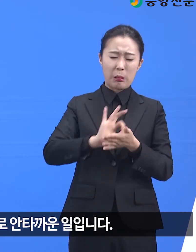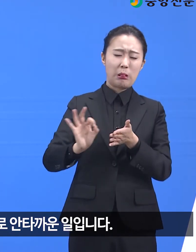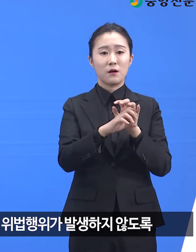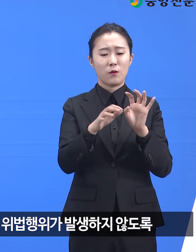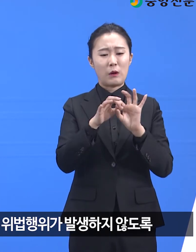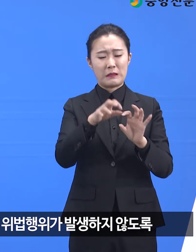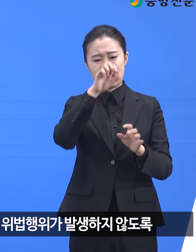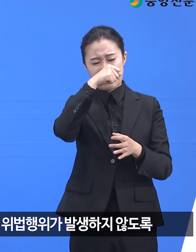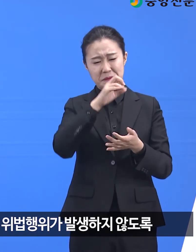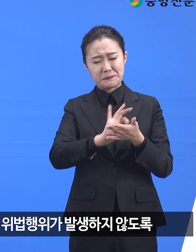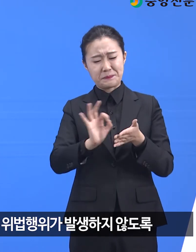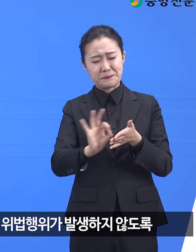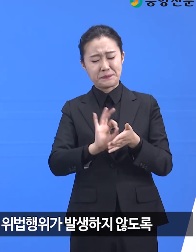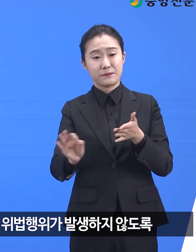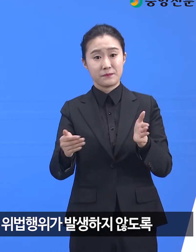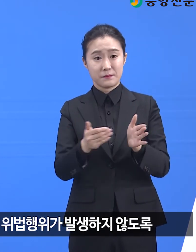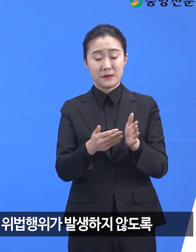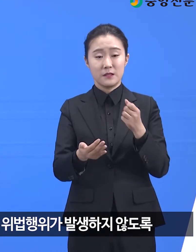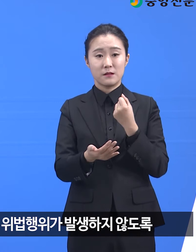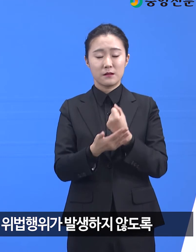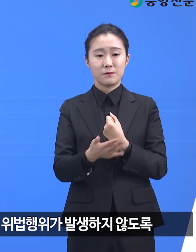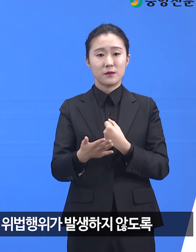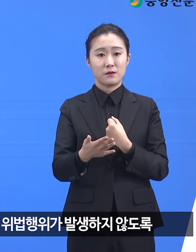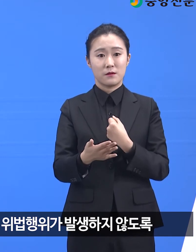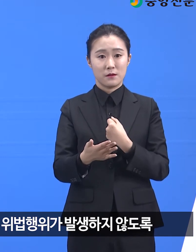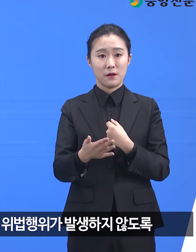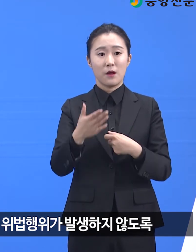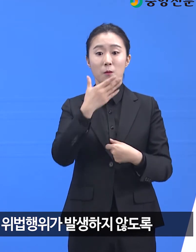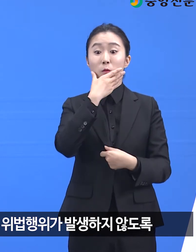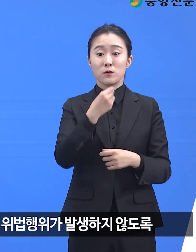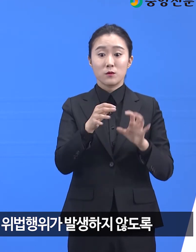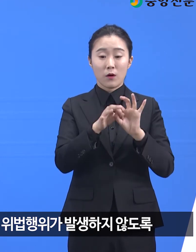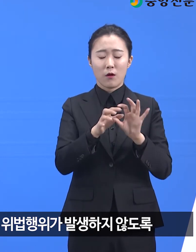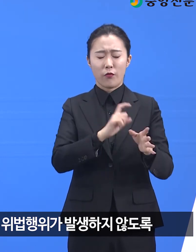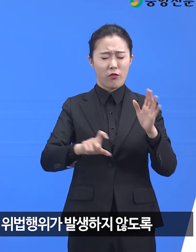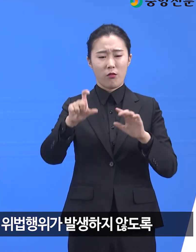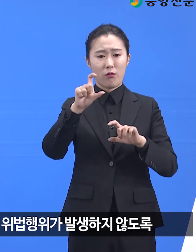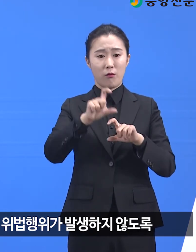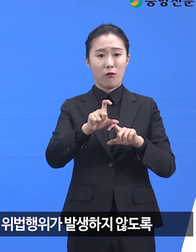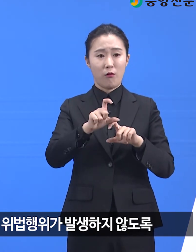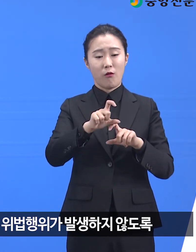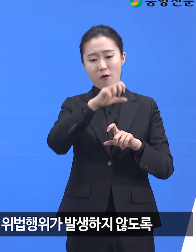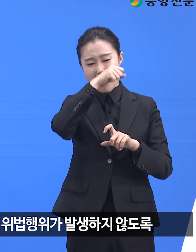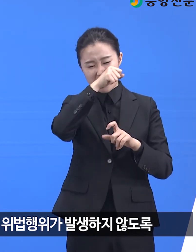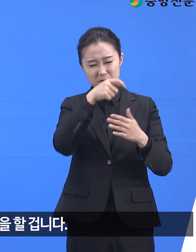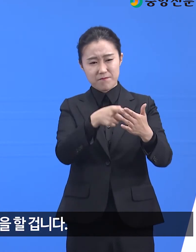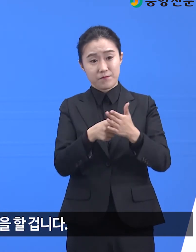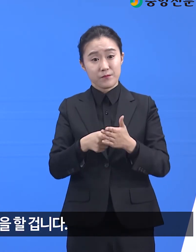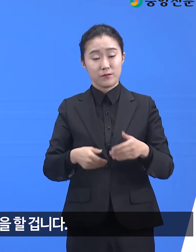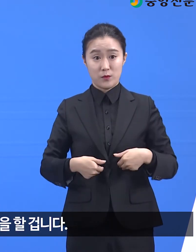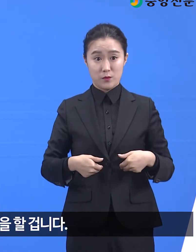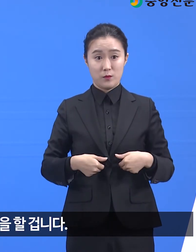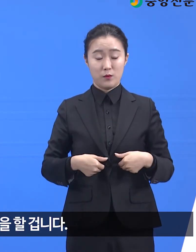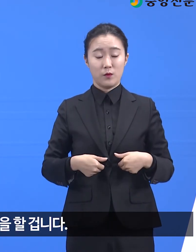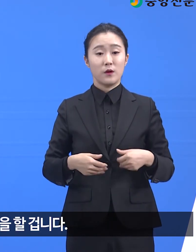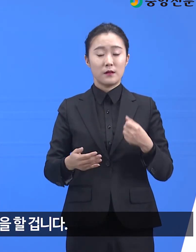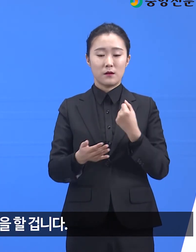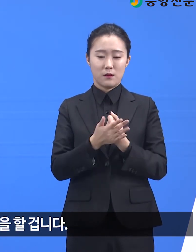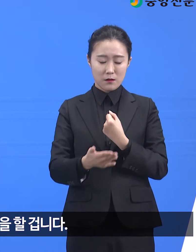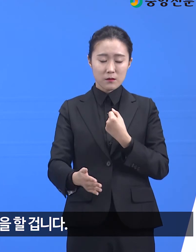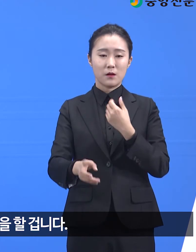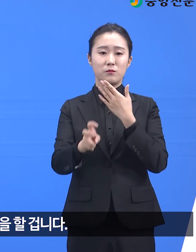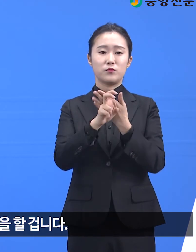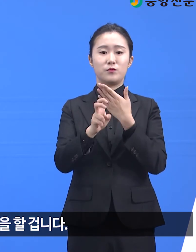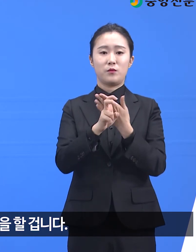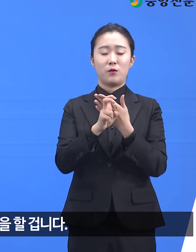안타까운 입니다 우리 경기도에서는 에 복지 분야에 대해서 더 이상 이고 팽이가 발생하지 않도록 철저하게 계속해서